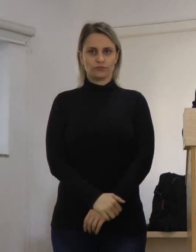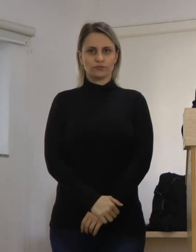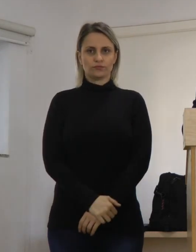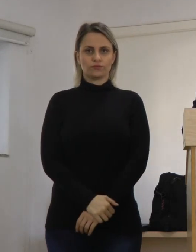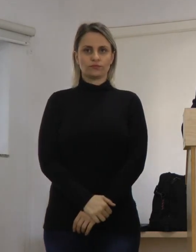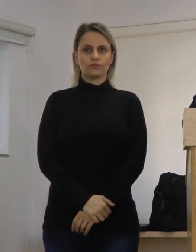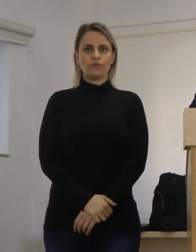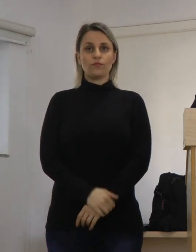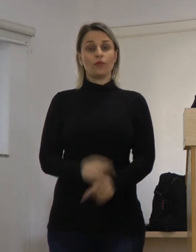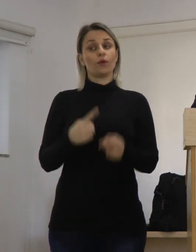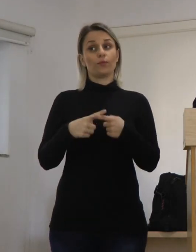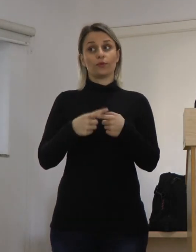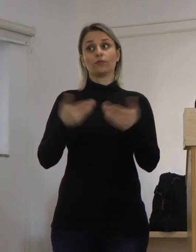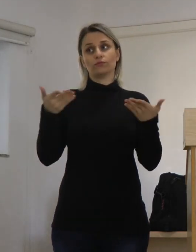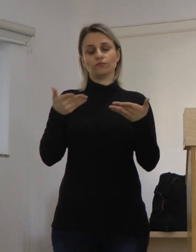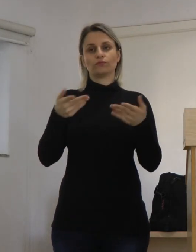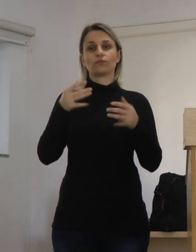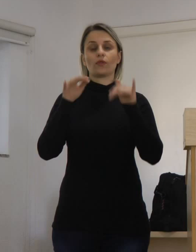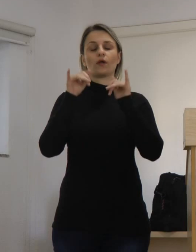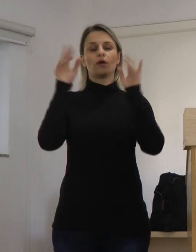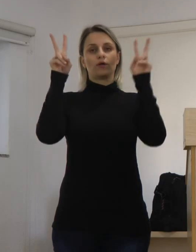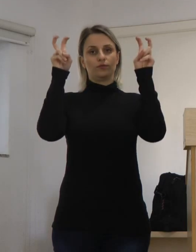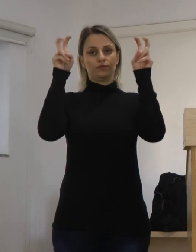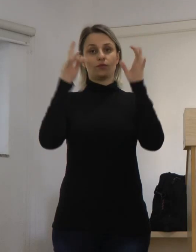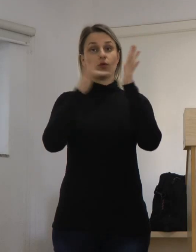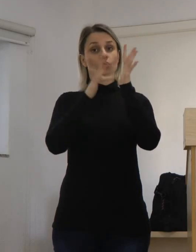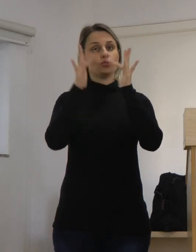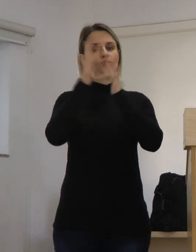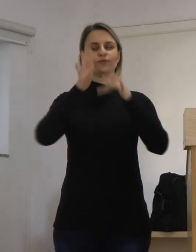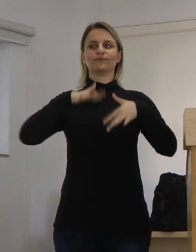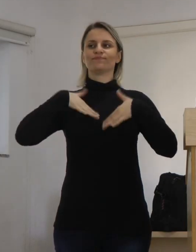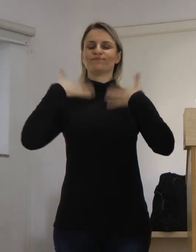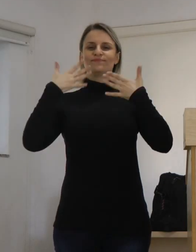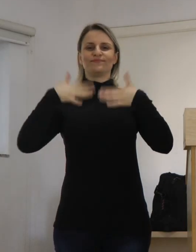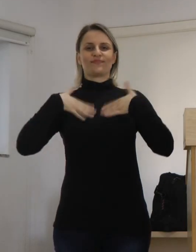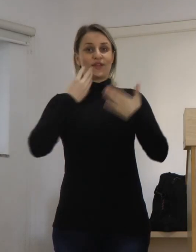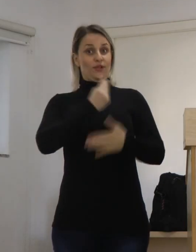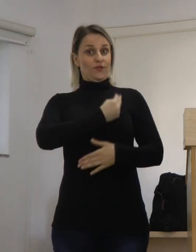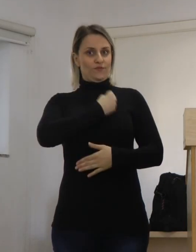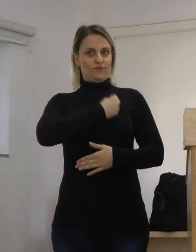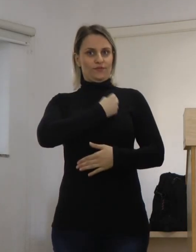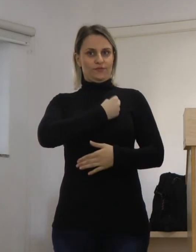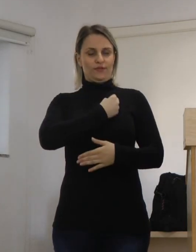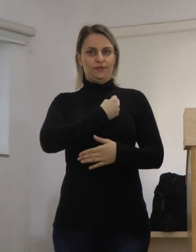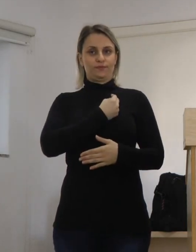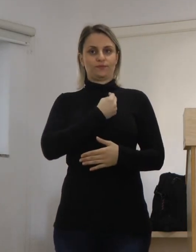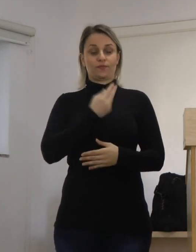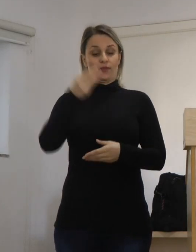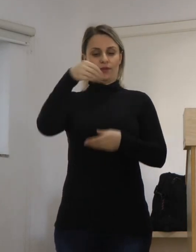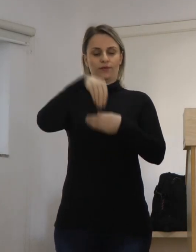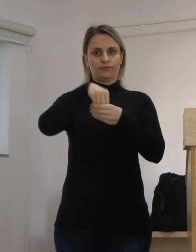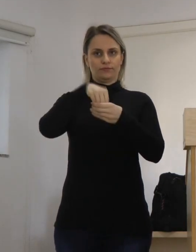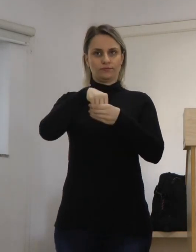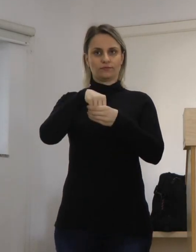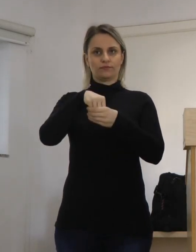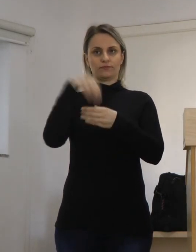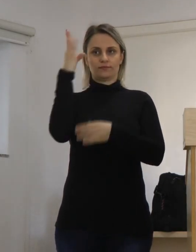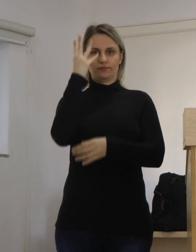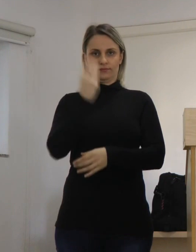Já que a gente vai falar sobre Jesus e a alegria de viver, à luz da doutrina espírita,